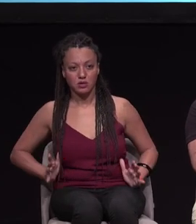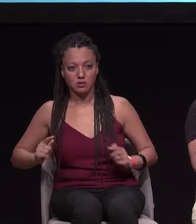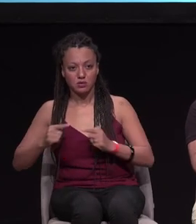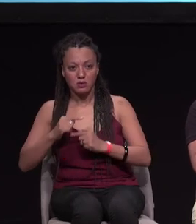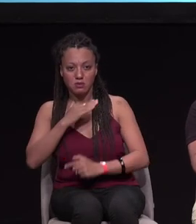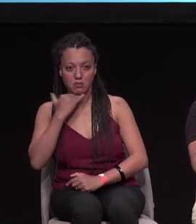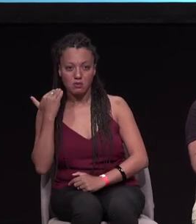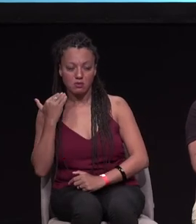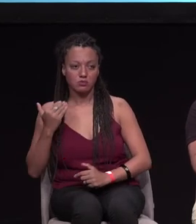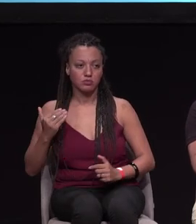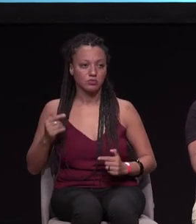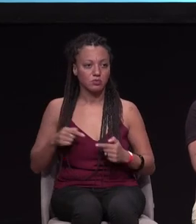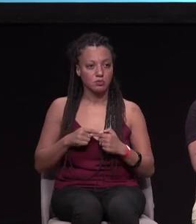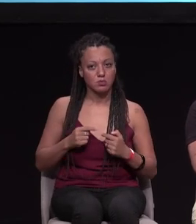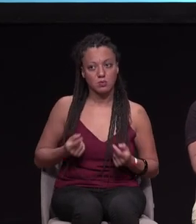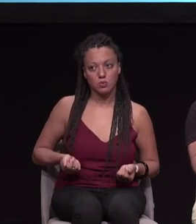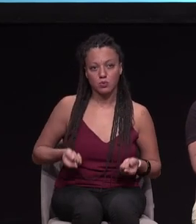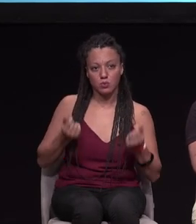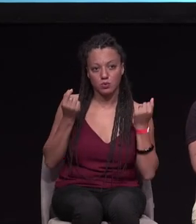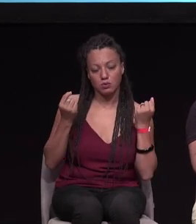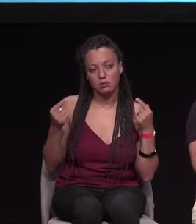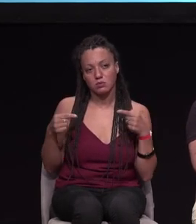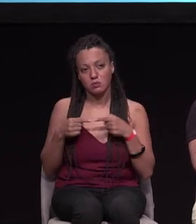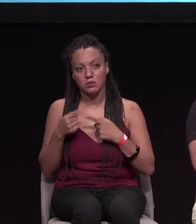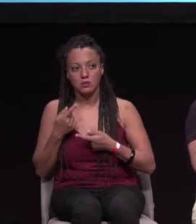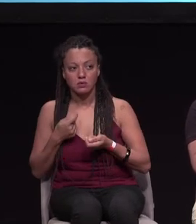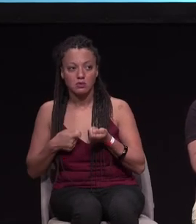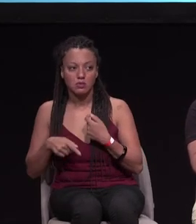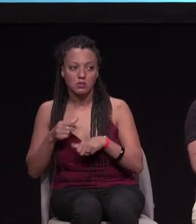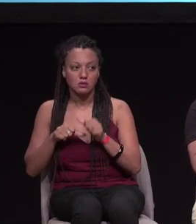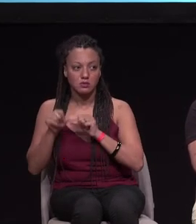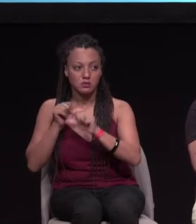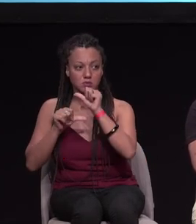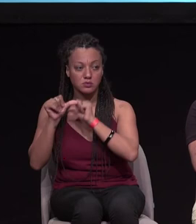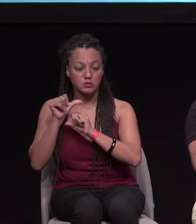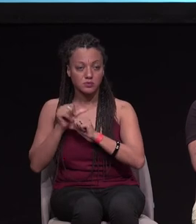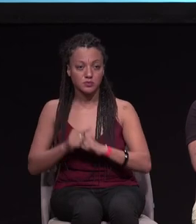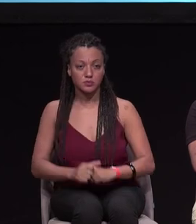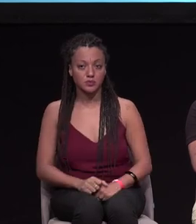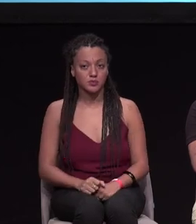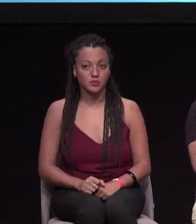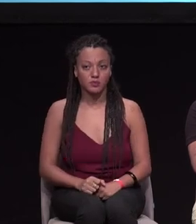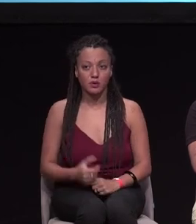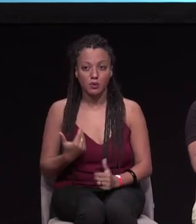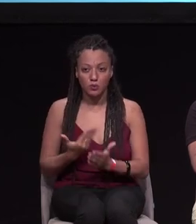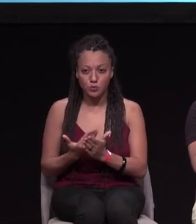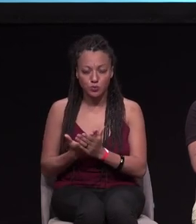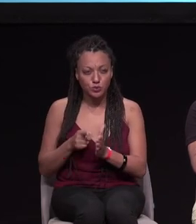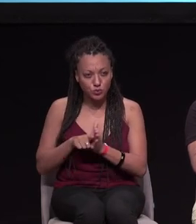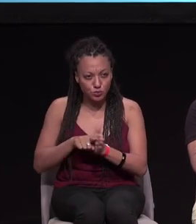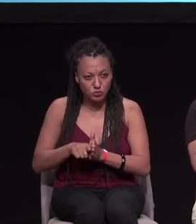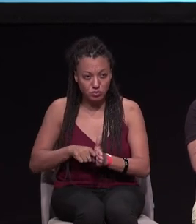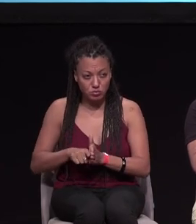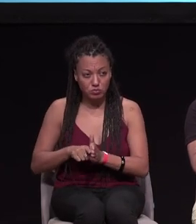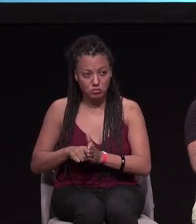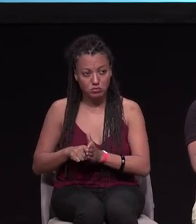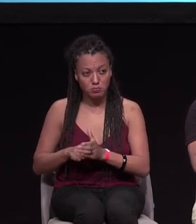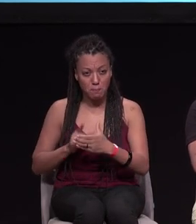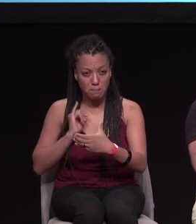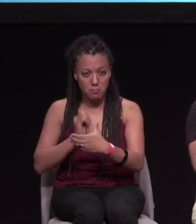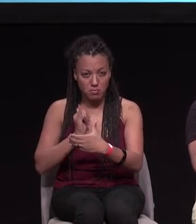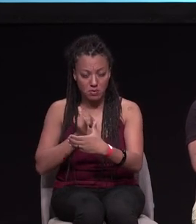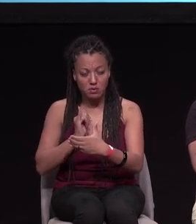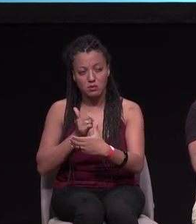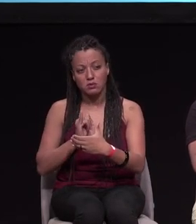a riqueza as transformações né e dentro hoje desse estudo mitológico e dessa